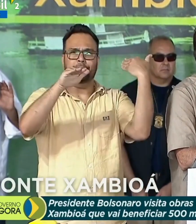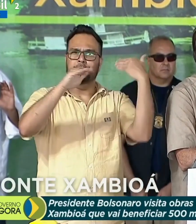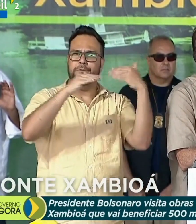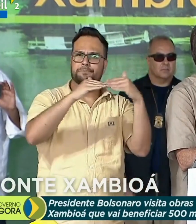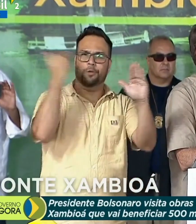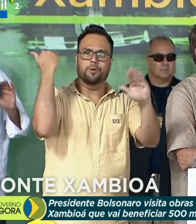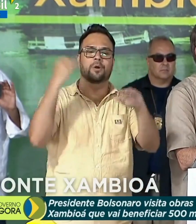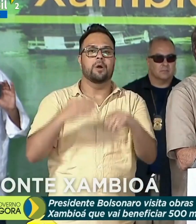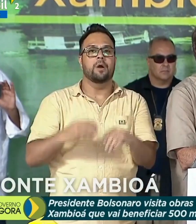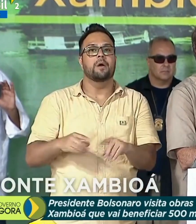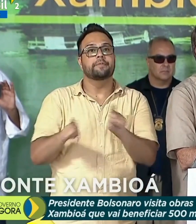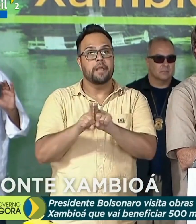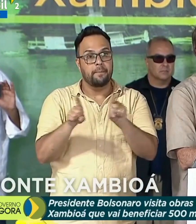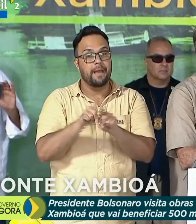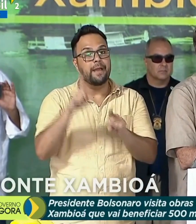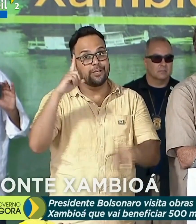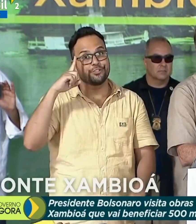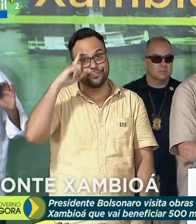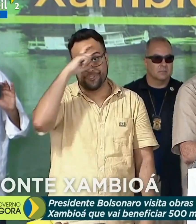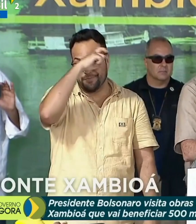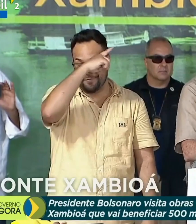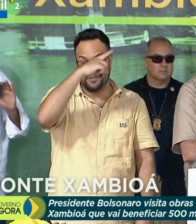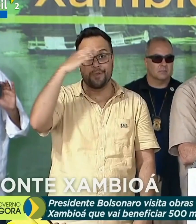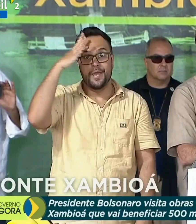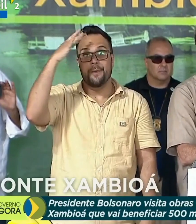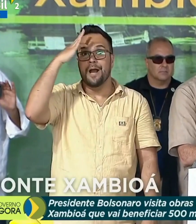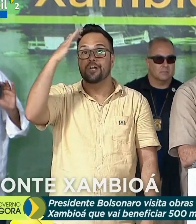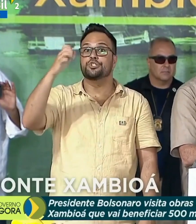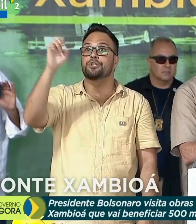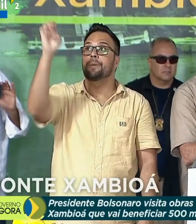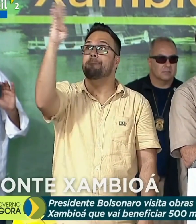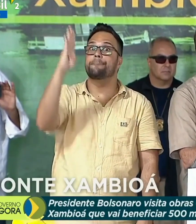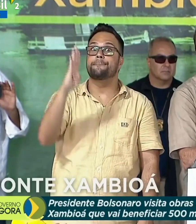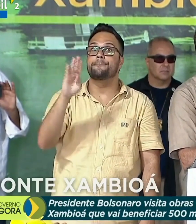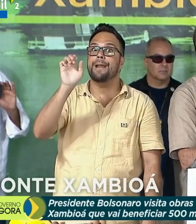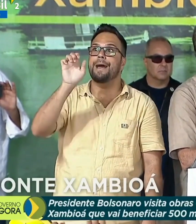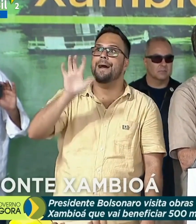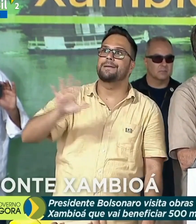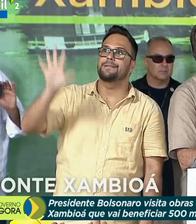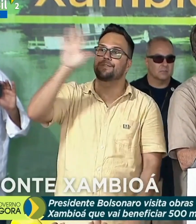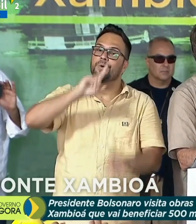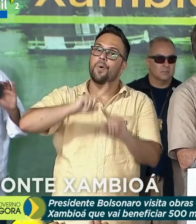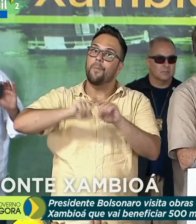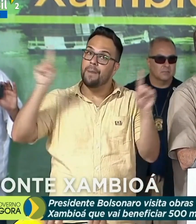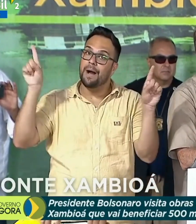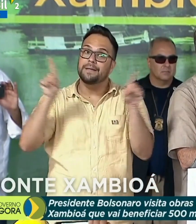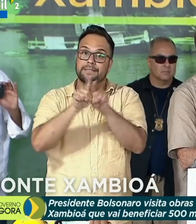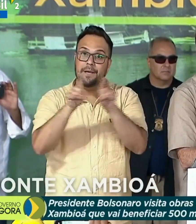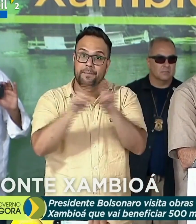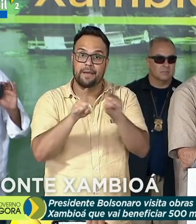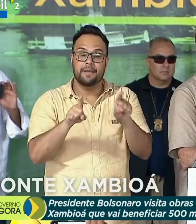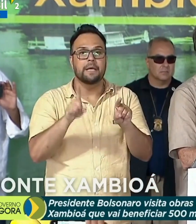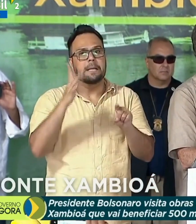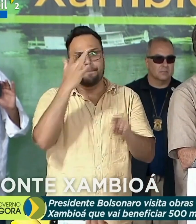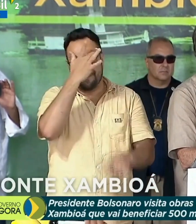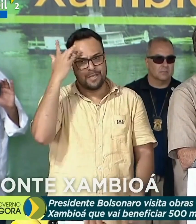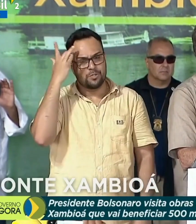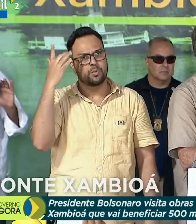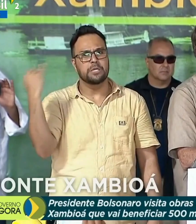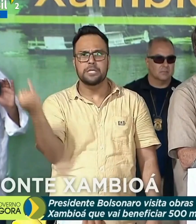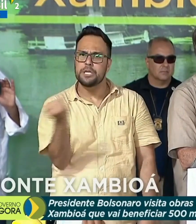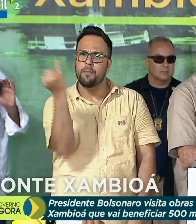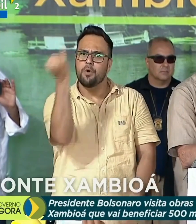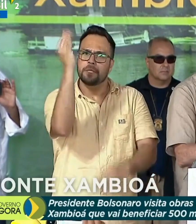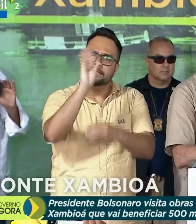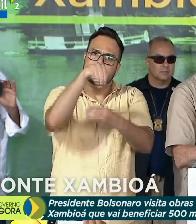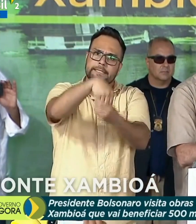prefeita, administrar o nosso Brasil. Mas contamos também com gente importante dentro